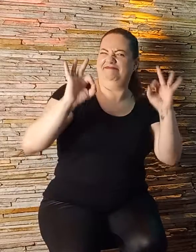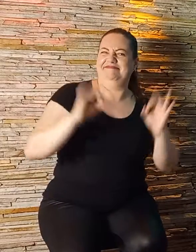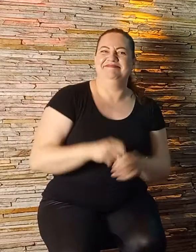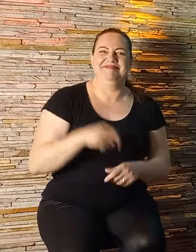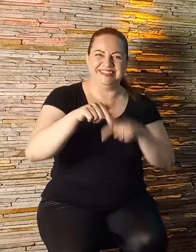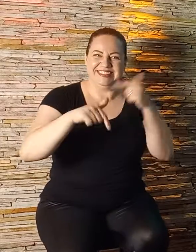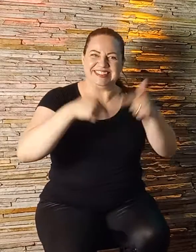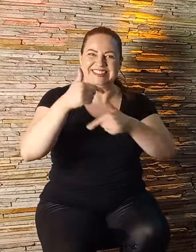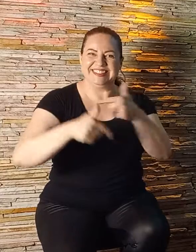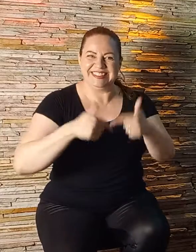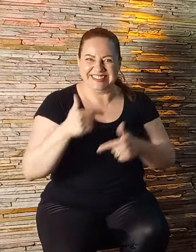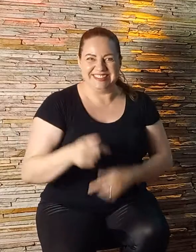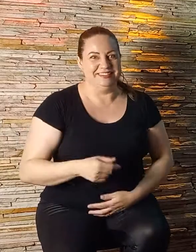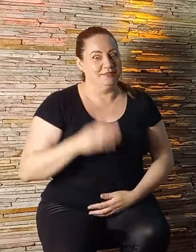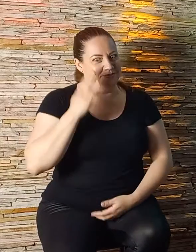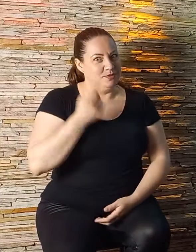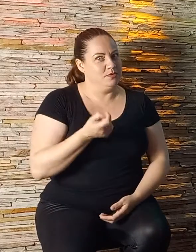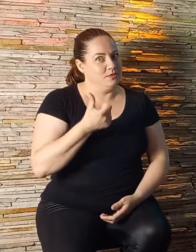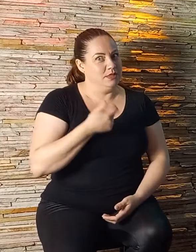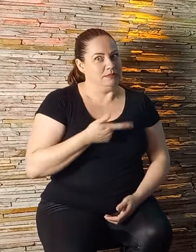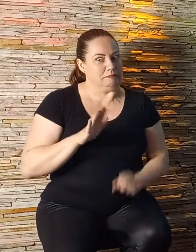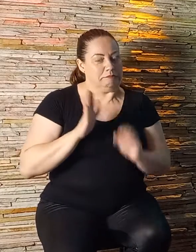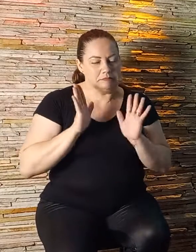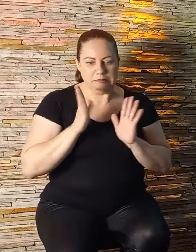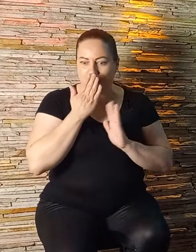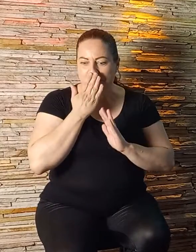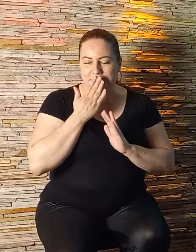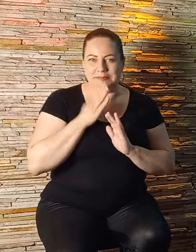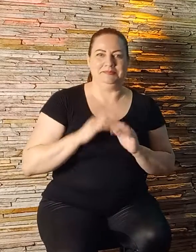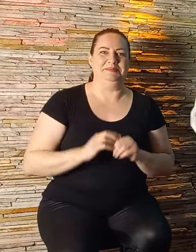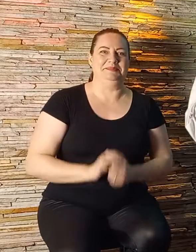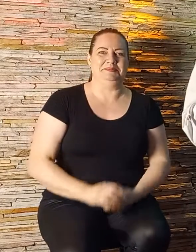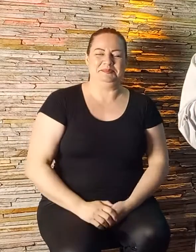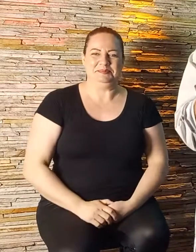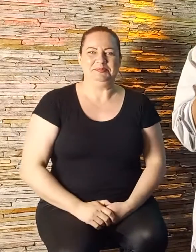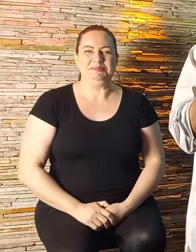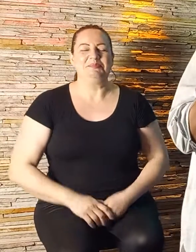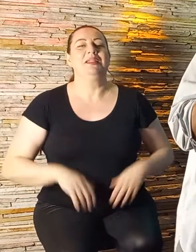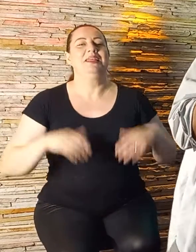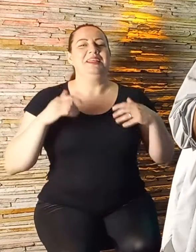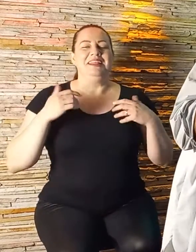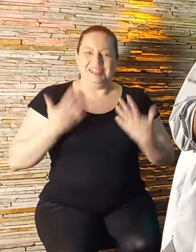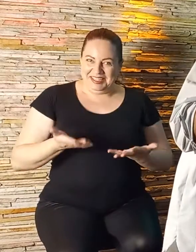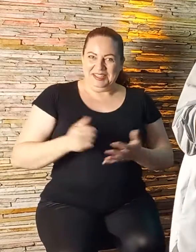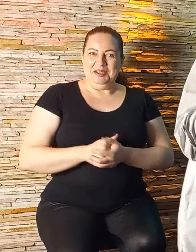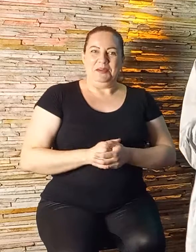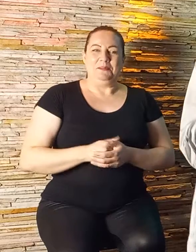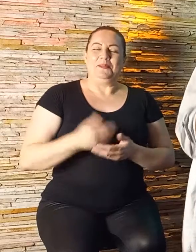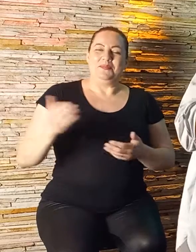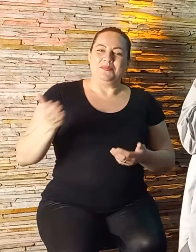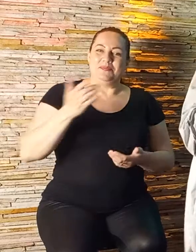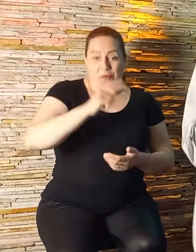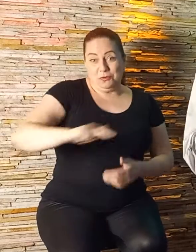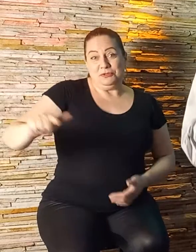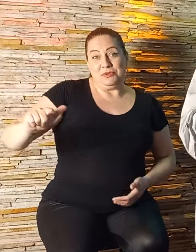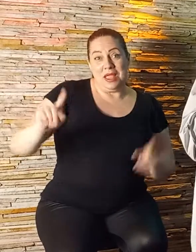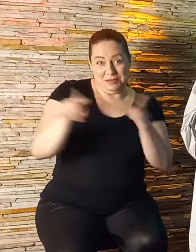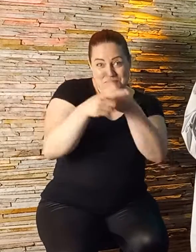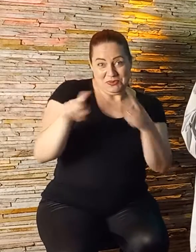né Gente do céu Quase que eu larguei um palavrão meio da tosse Ah tá gente vamos lá